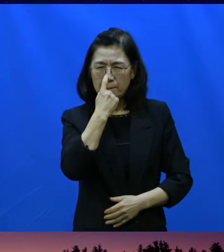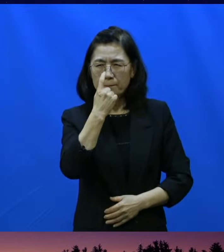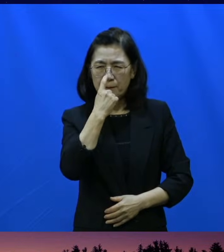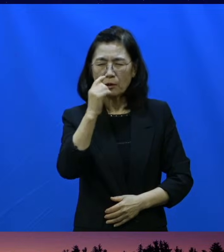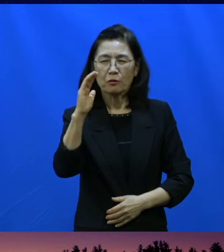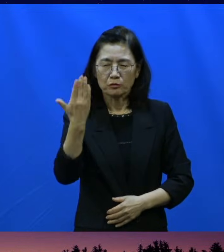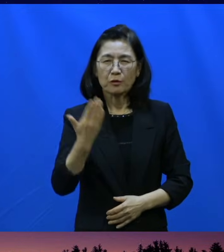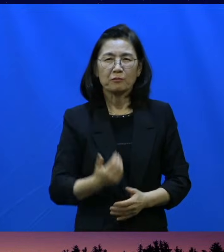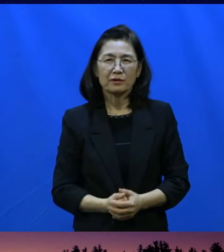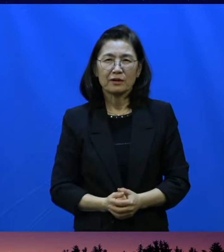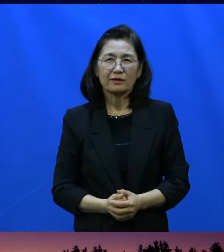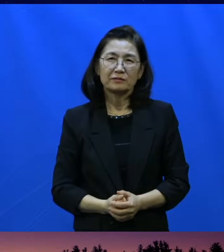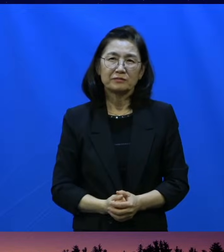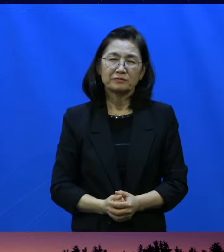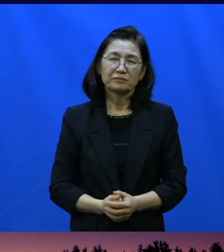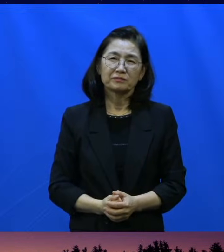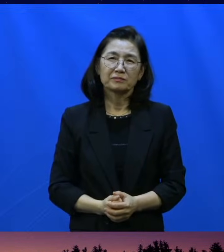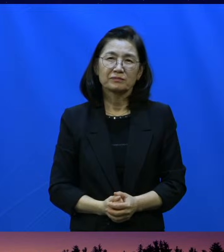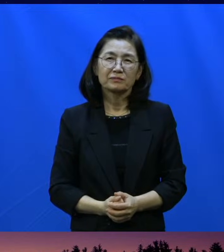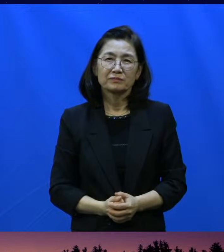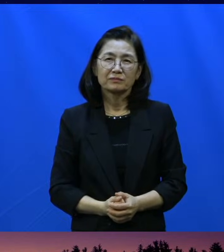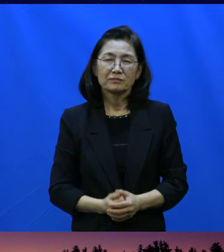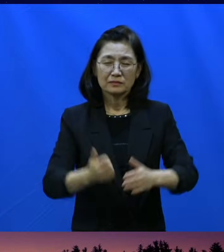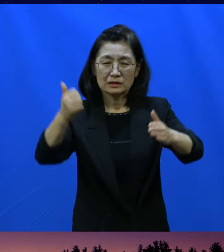실패를 안 했는데도 겸손하다?